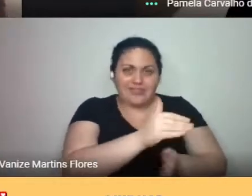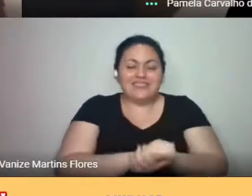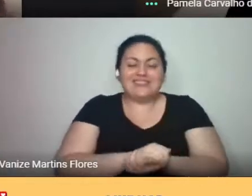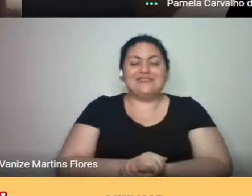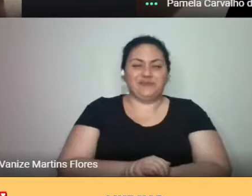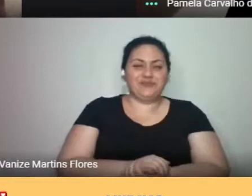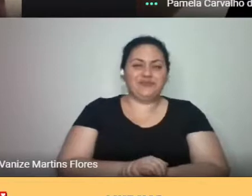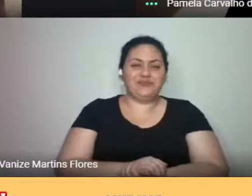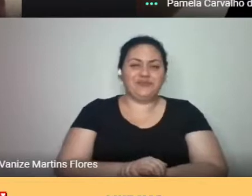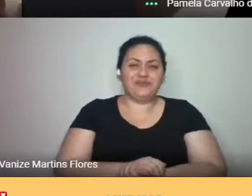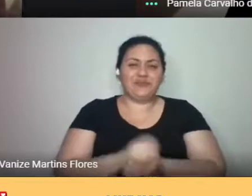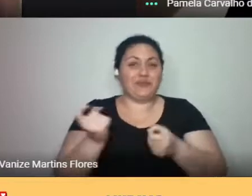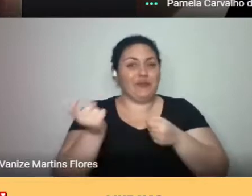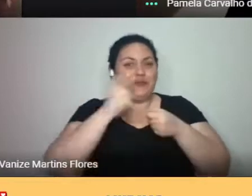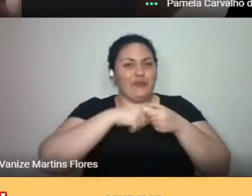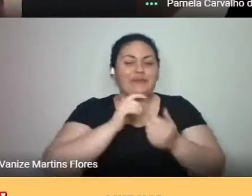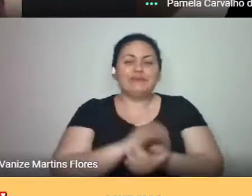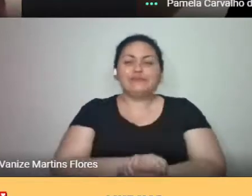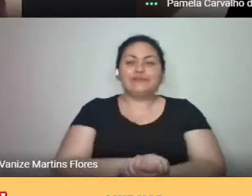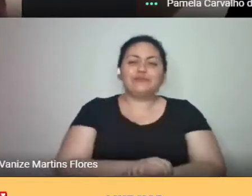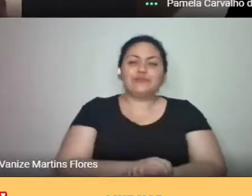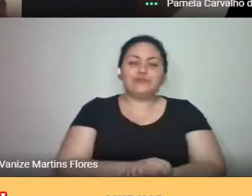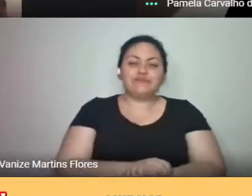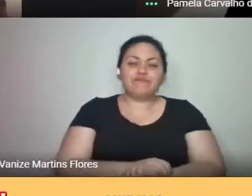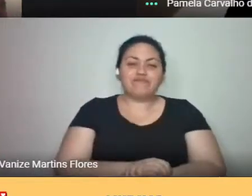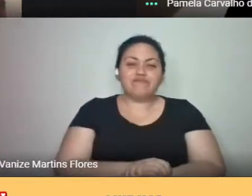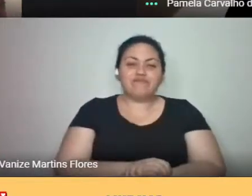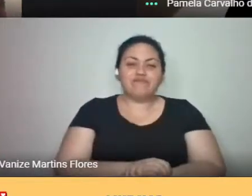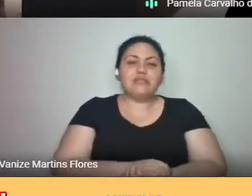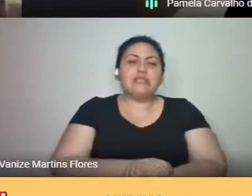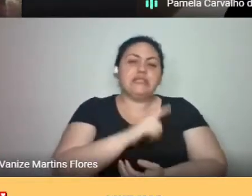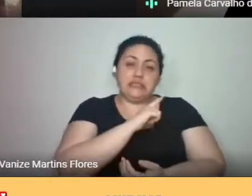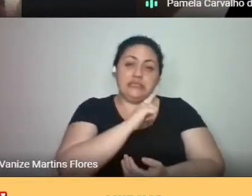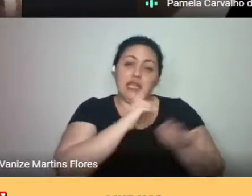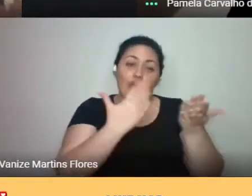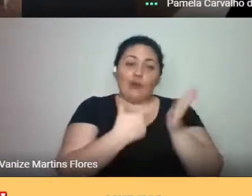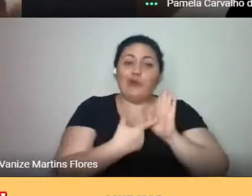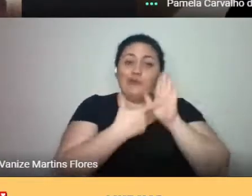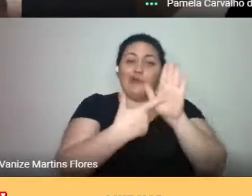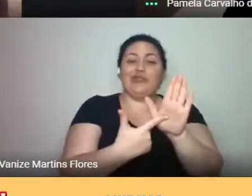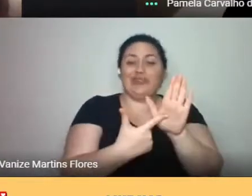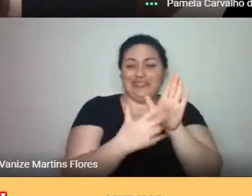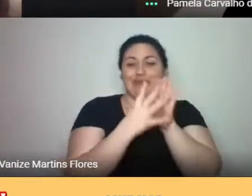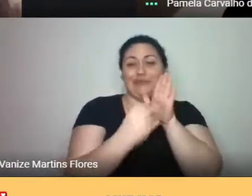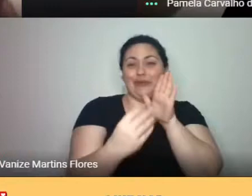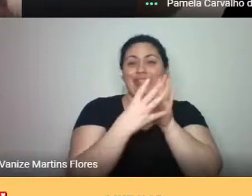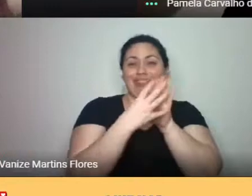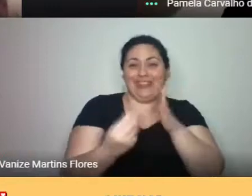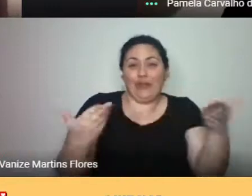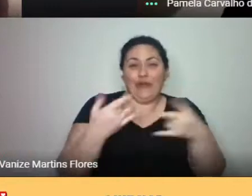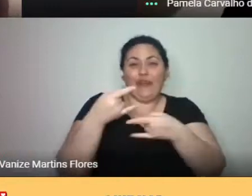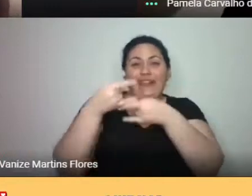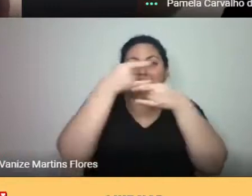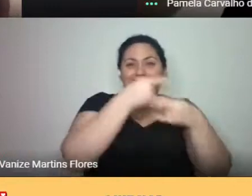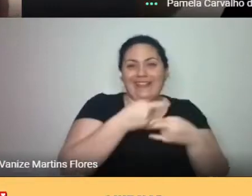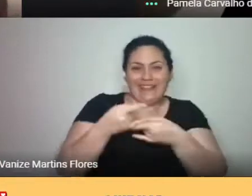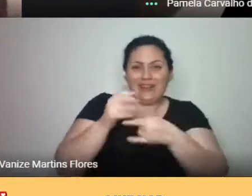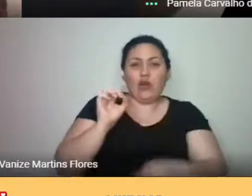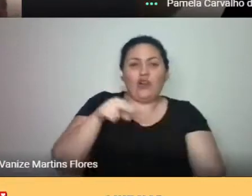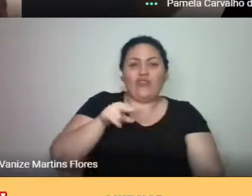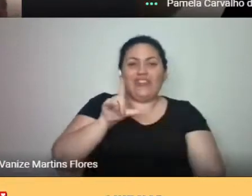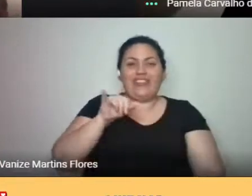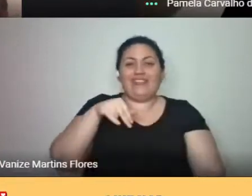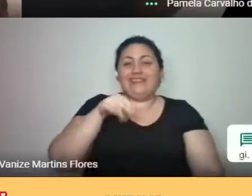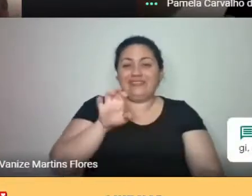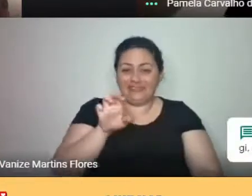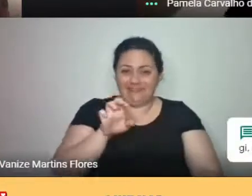Então, é justamente isso, assim, né? Aqui tá um exemplo do online, né? O quanto é importante as